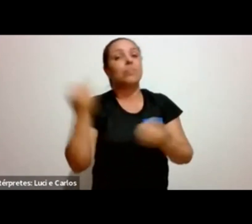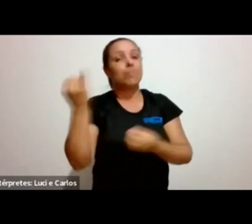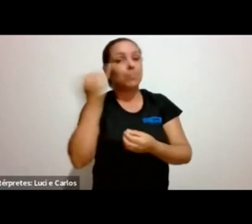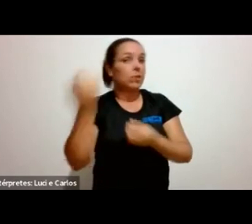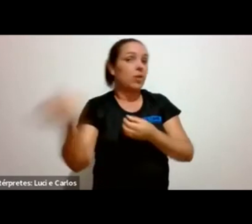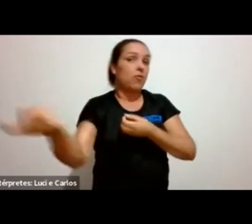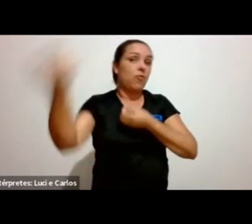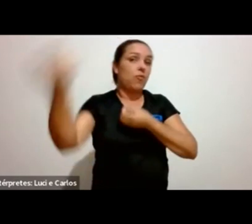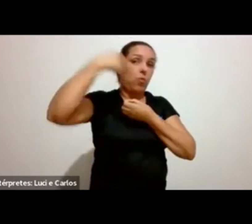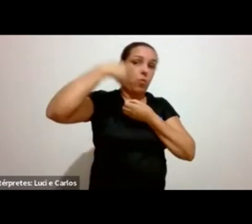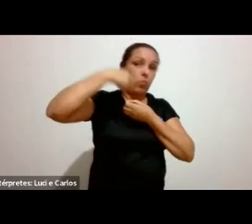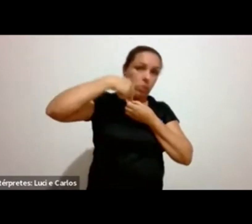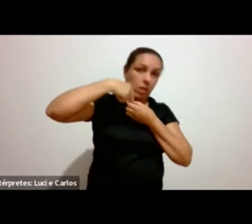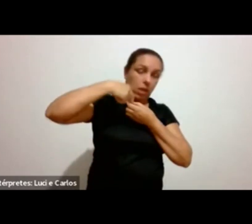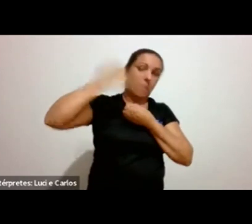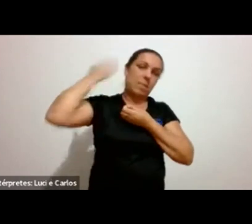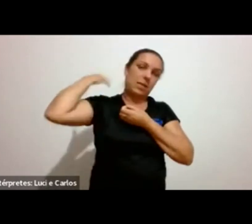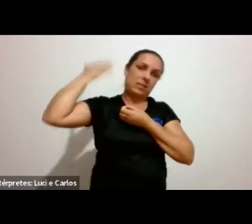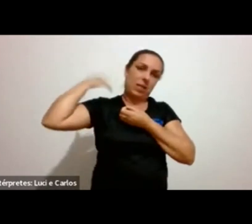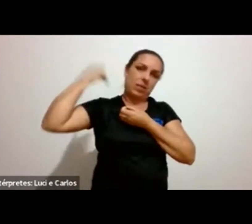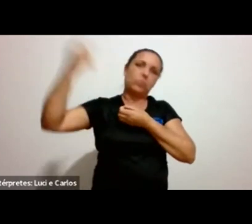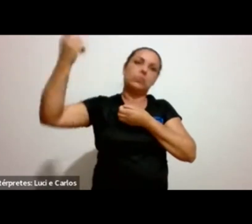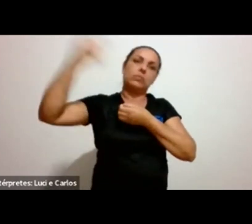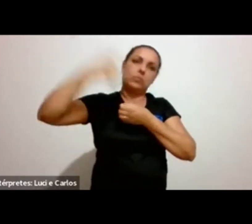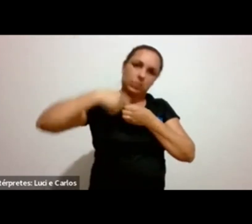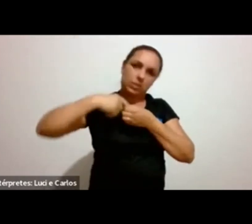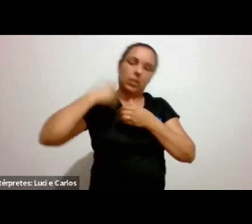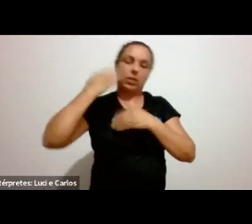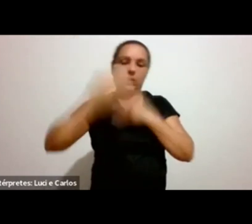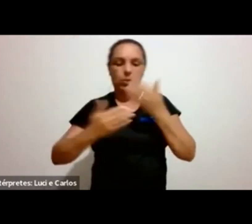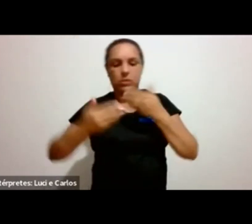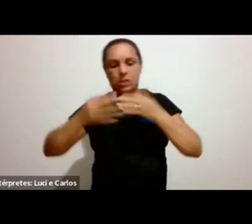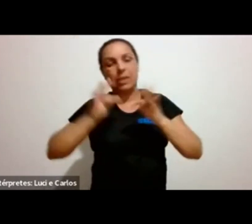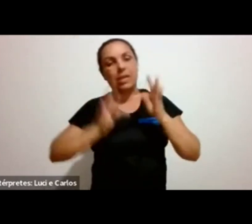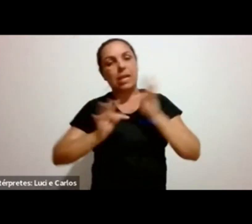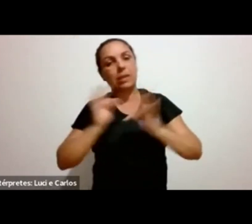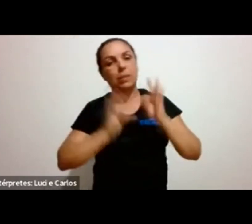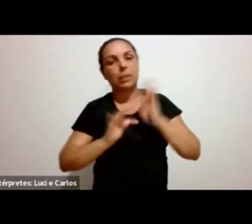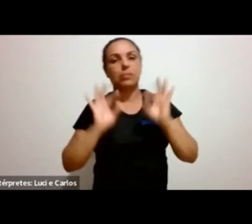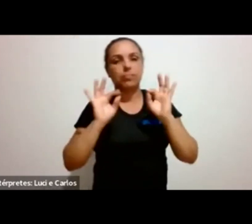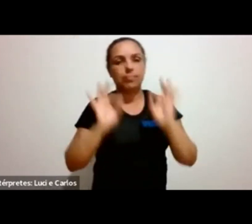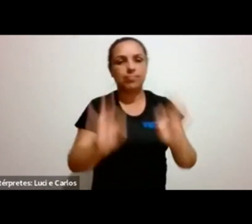hoje, instalado, causando um prejuízo violento à sua saúde.